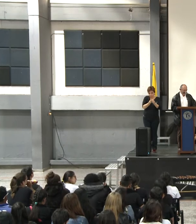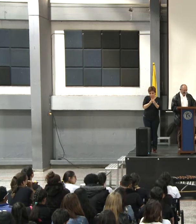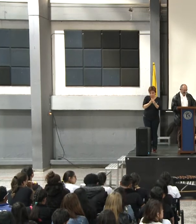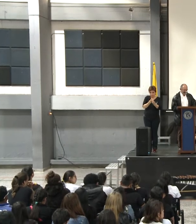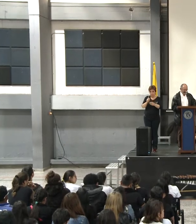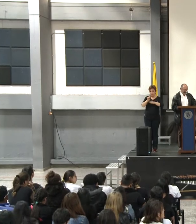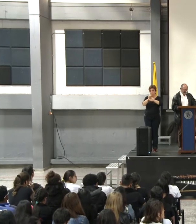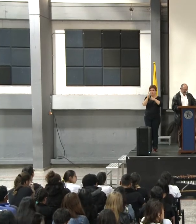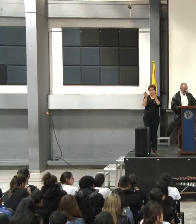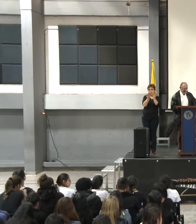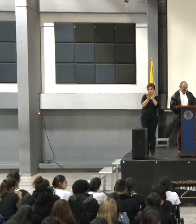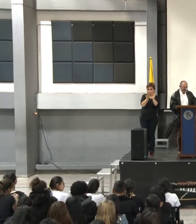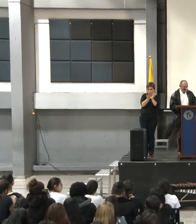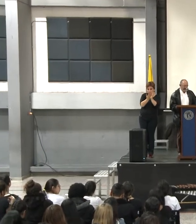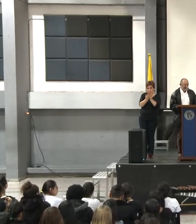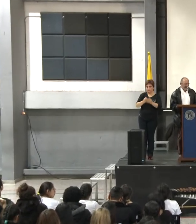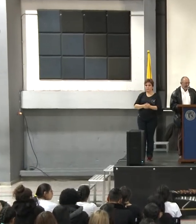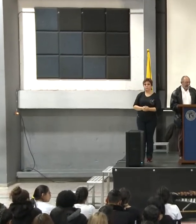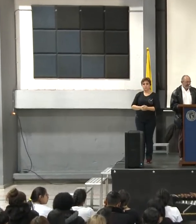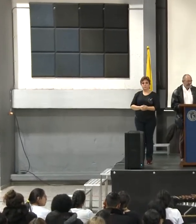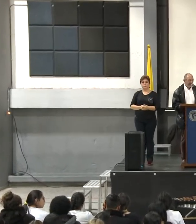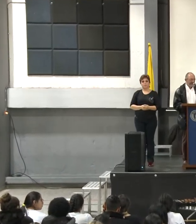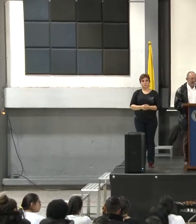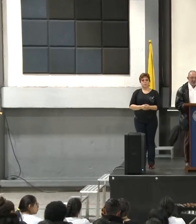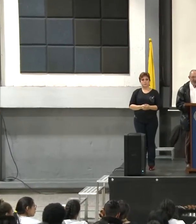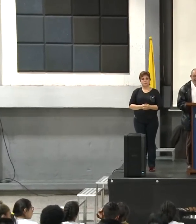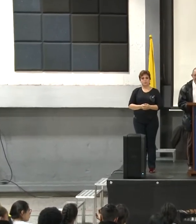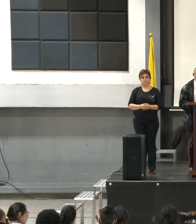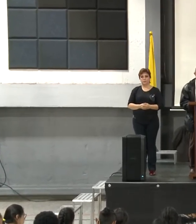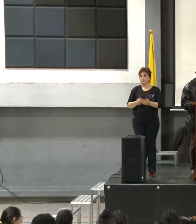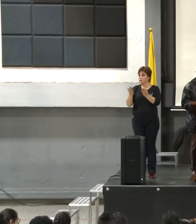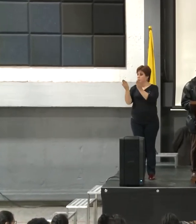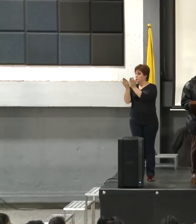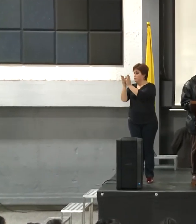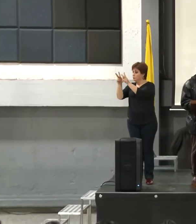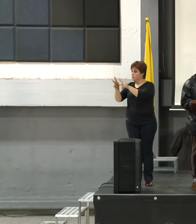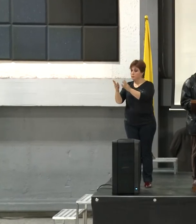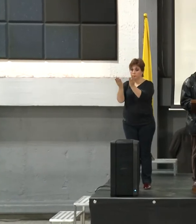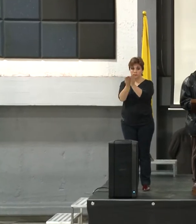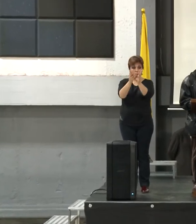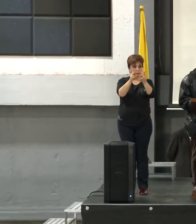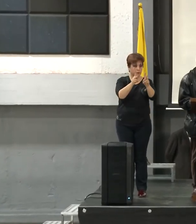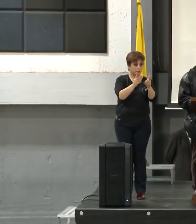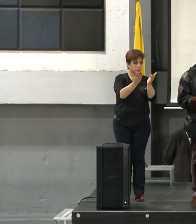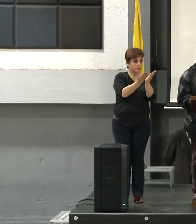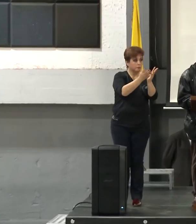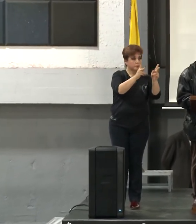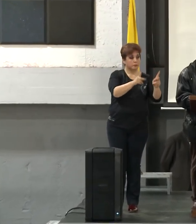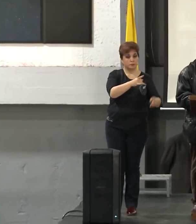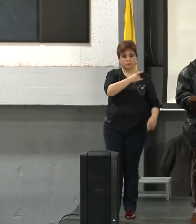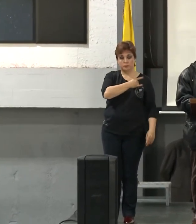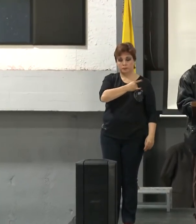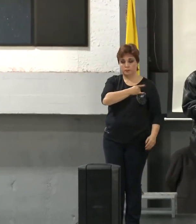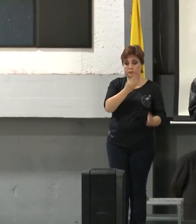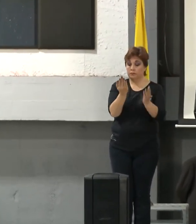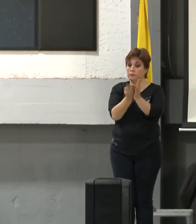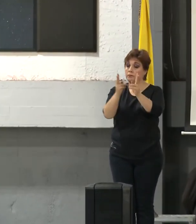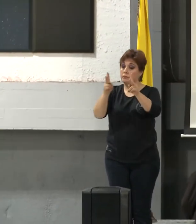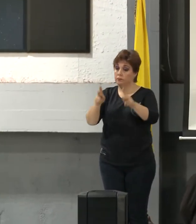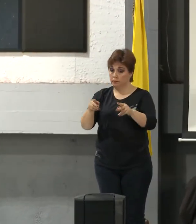departamento del programa estudiantes de la licenciatura en estudiantes de la universidad